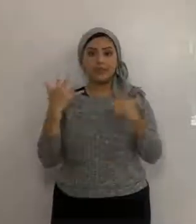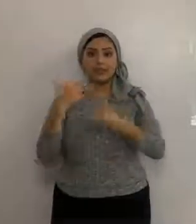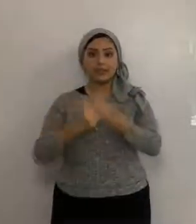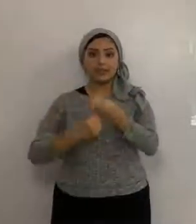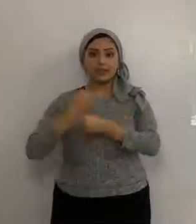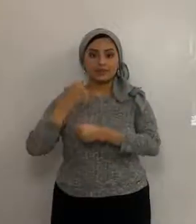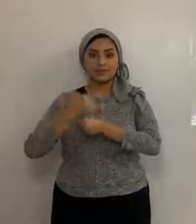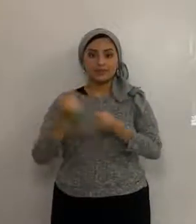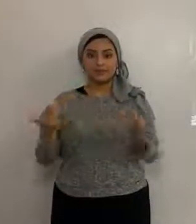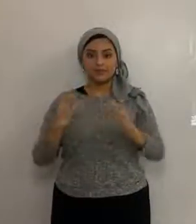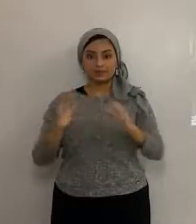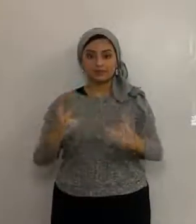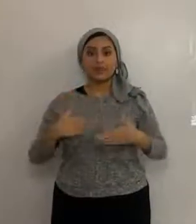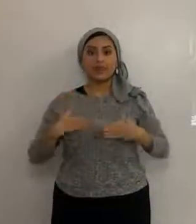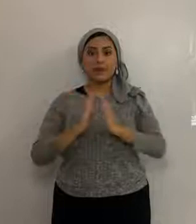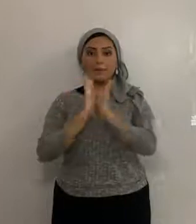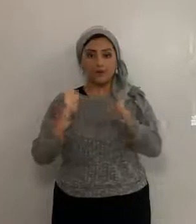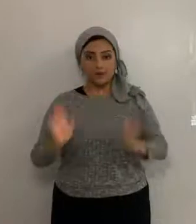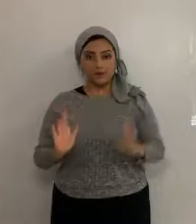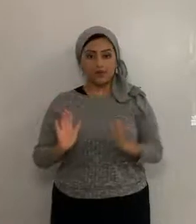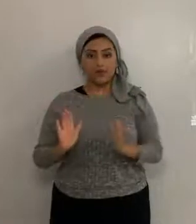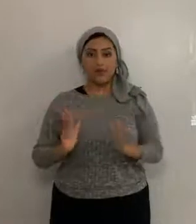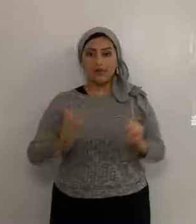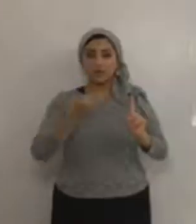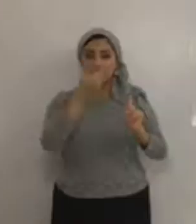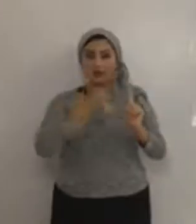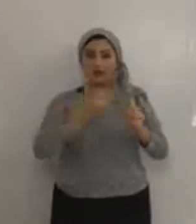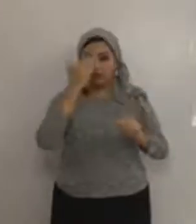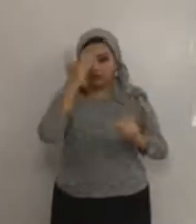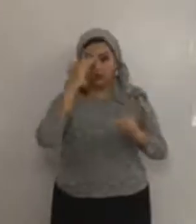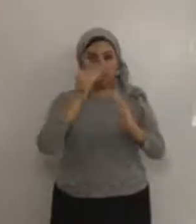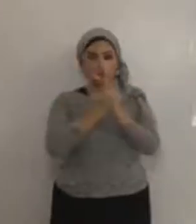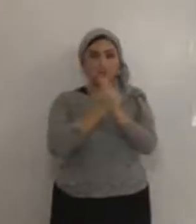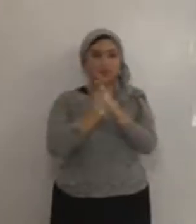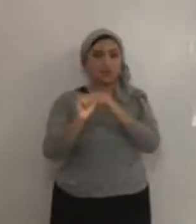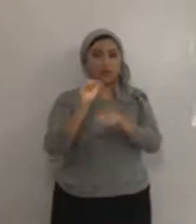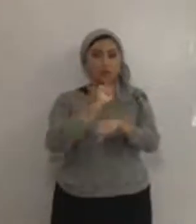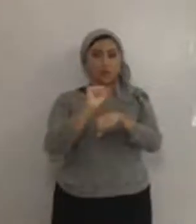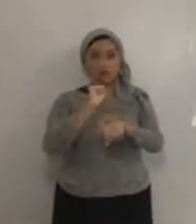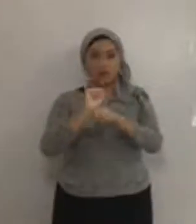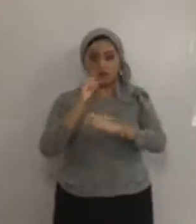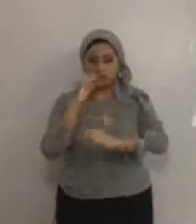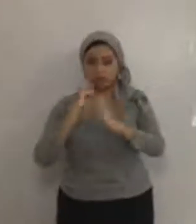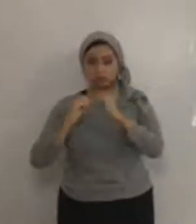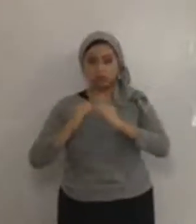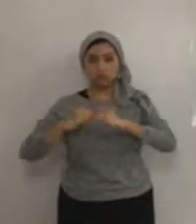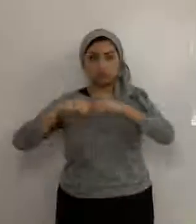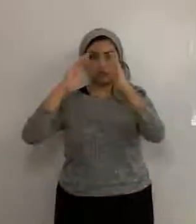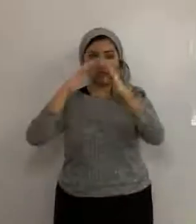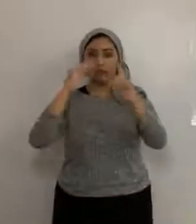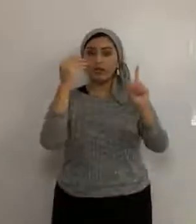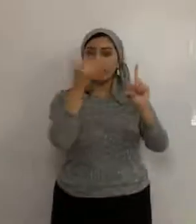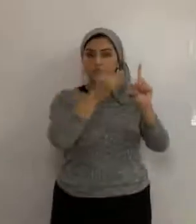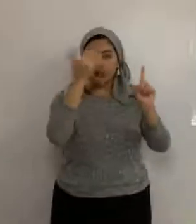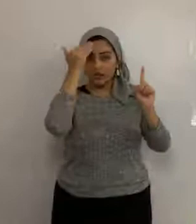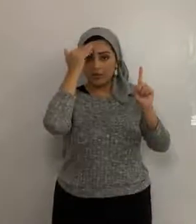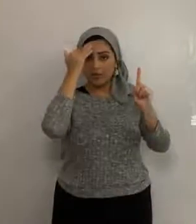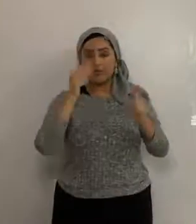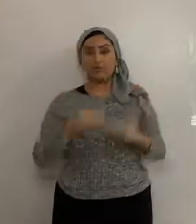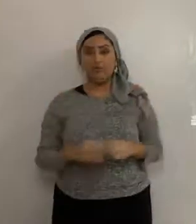esta congregación Gozo y Paz. Él es arquitecto de profesión. Yo lo conozco muy bien, para cabo de Yahshua Mashiach lo